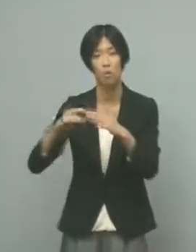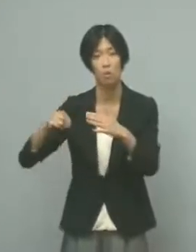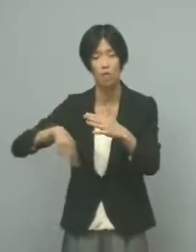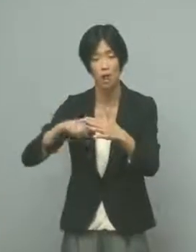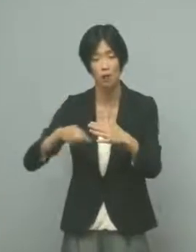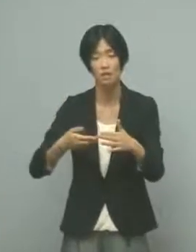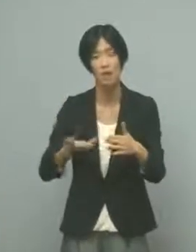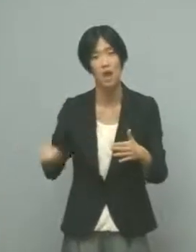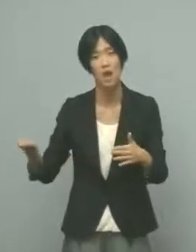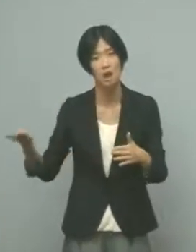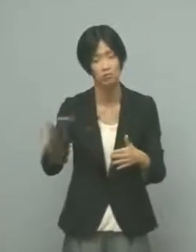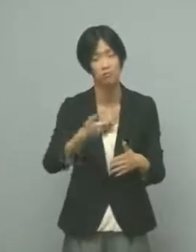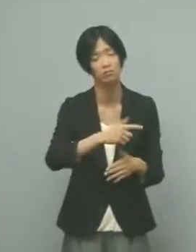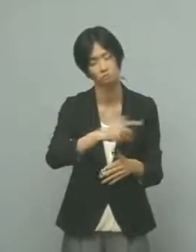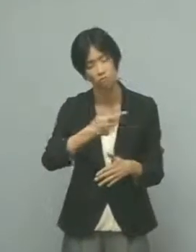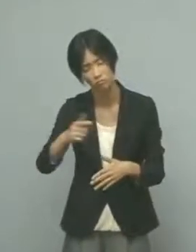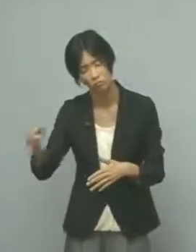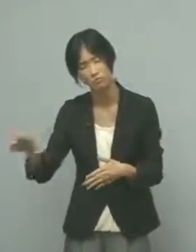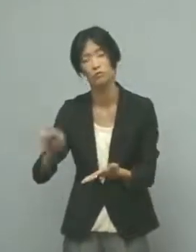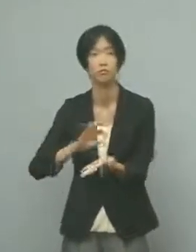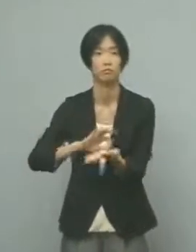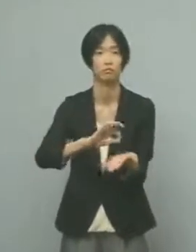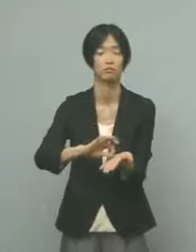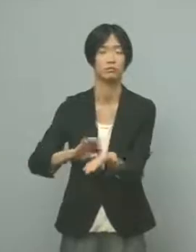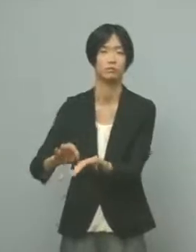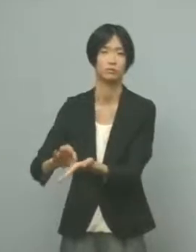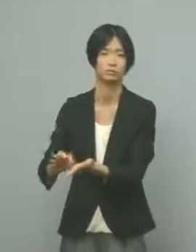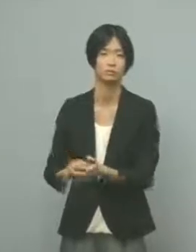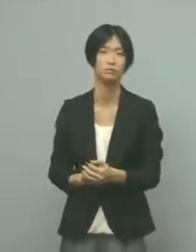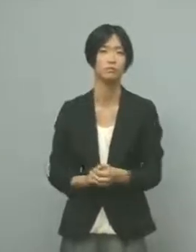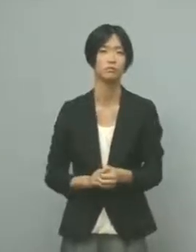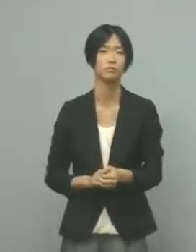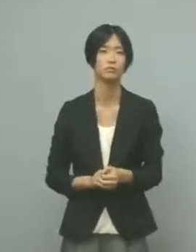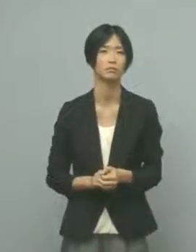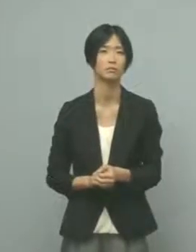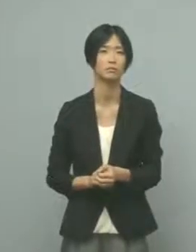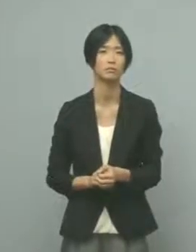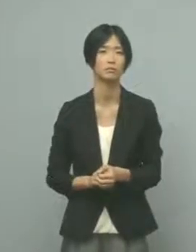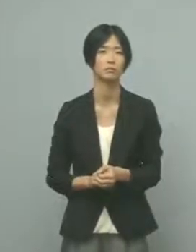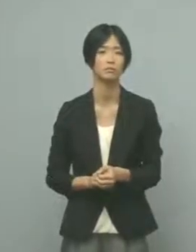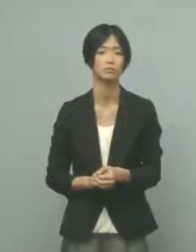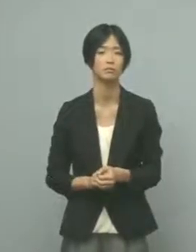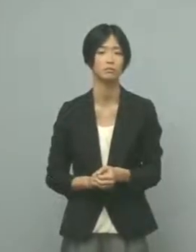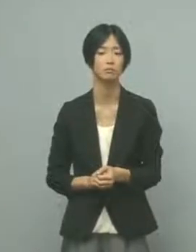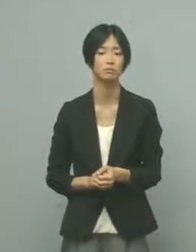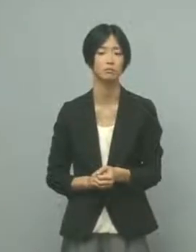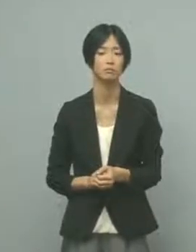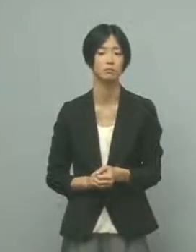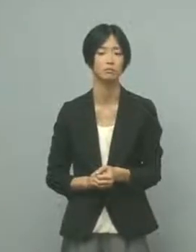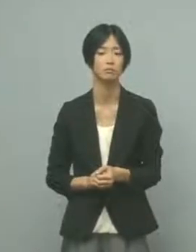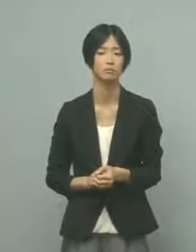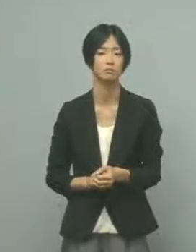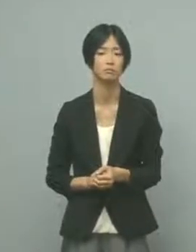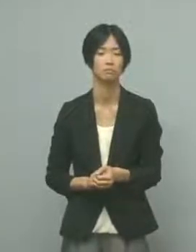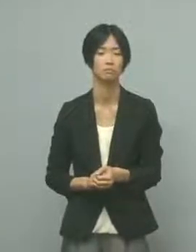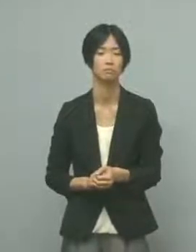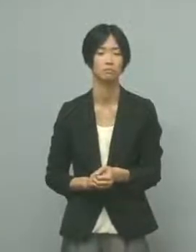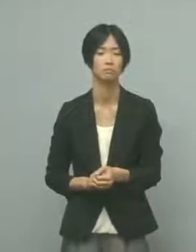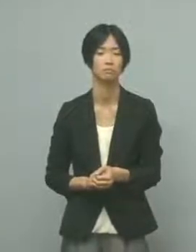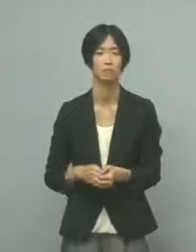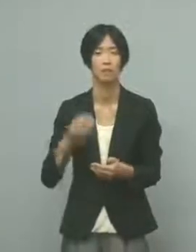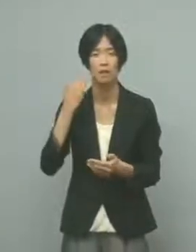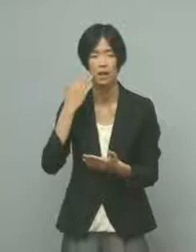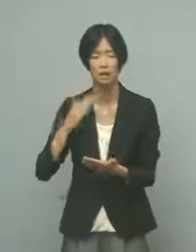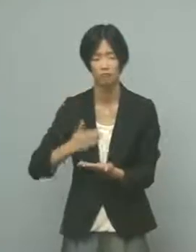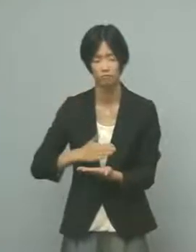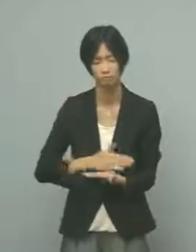ですね、活用させていただきながら、本当にすべての県民の